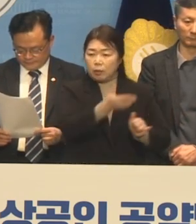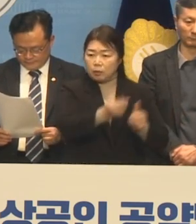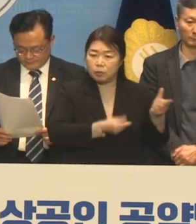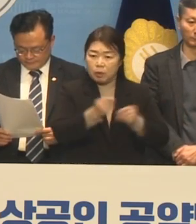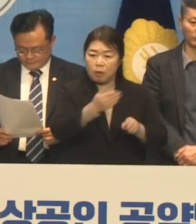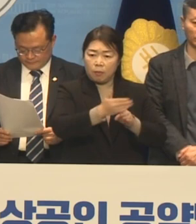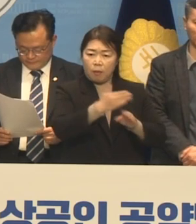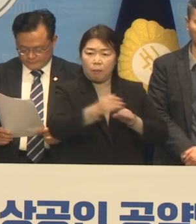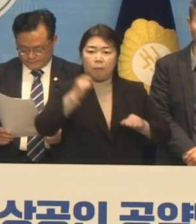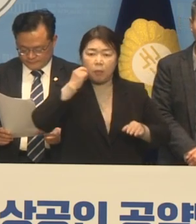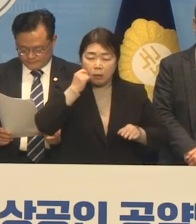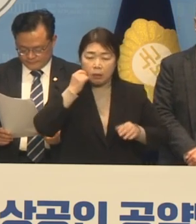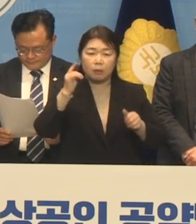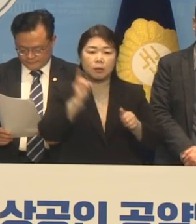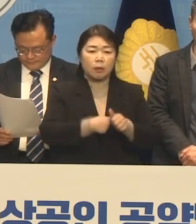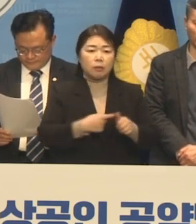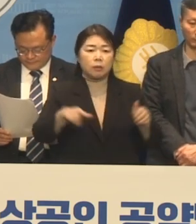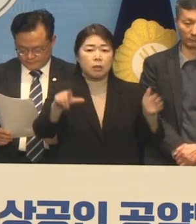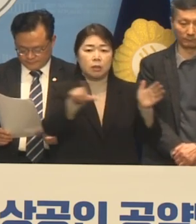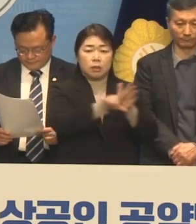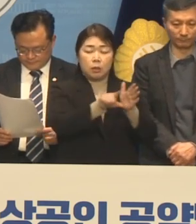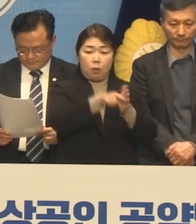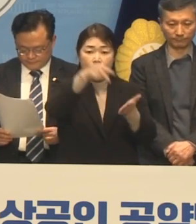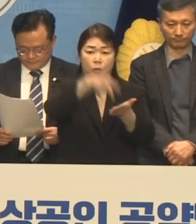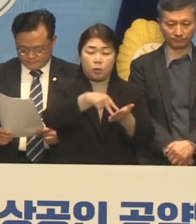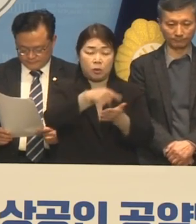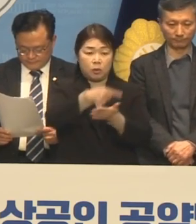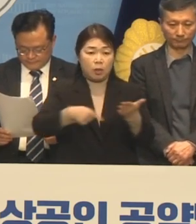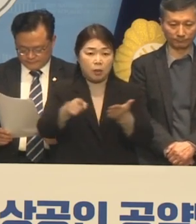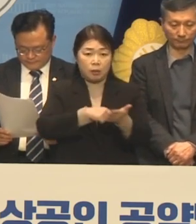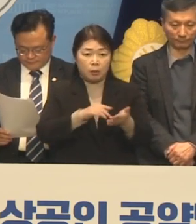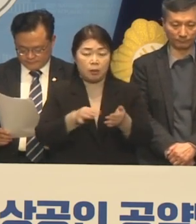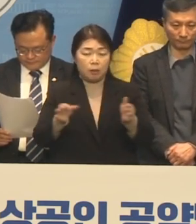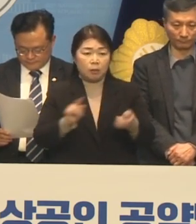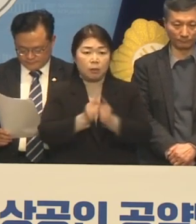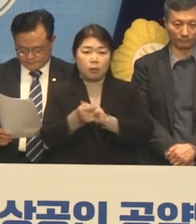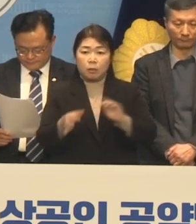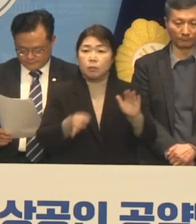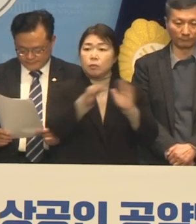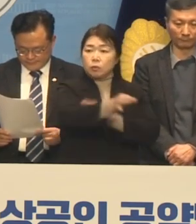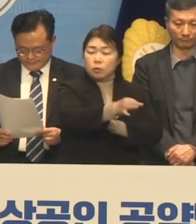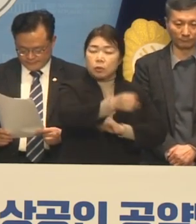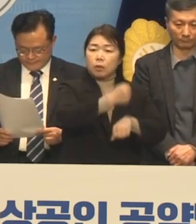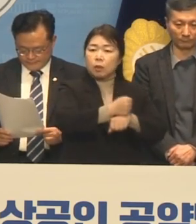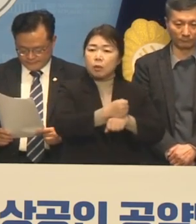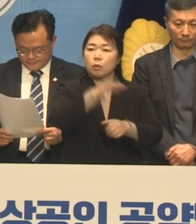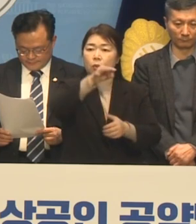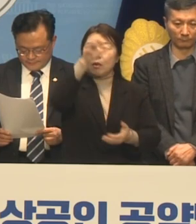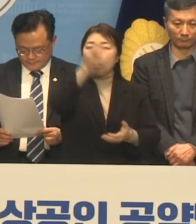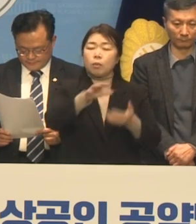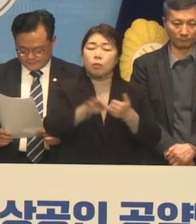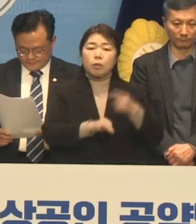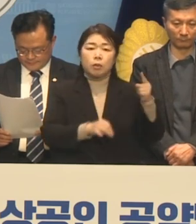못해서 지역신용보증재단이 대신 갚은 대위 변제액이 무려 1조